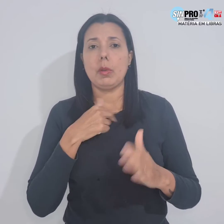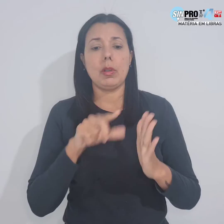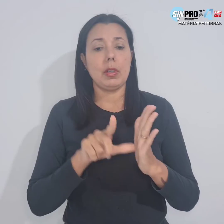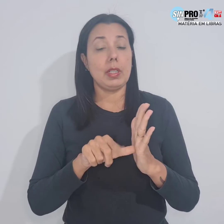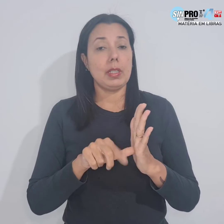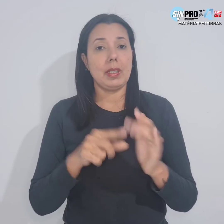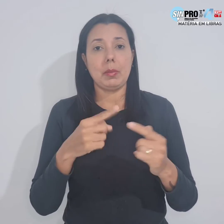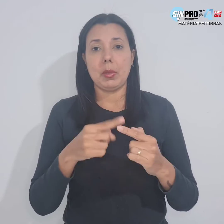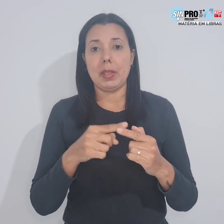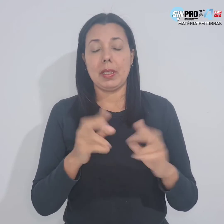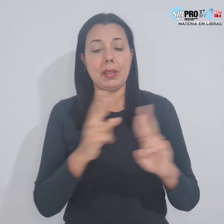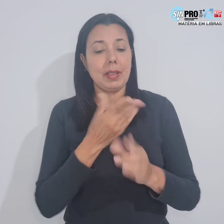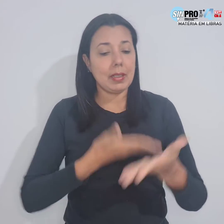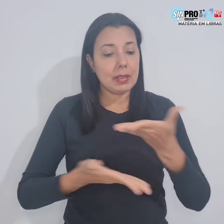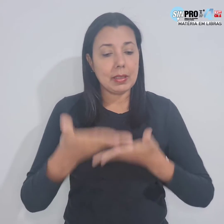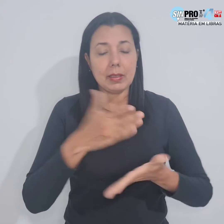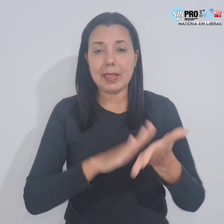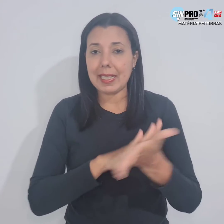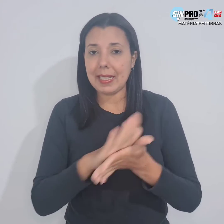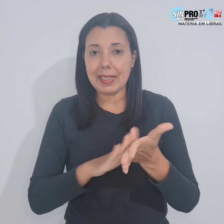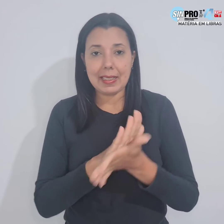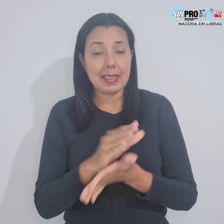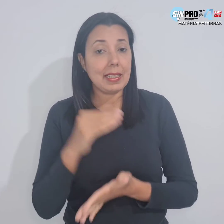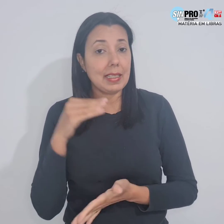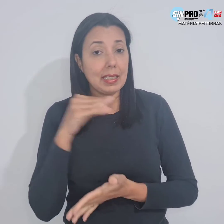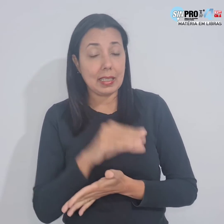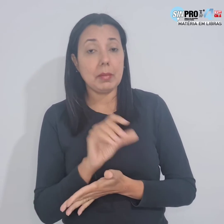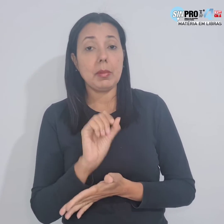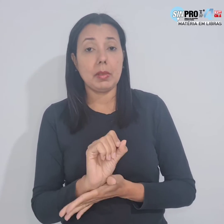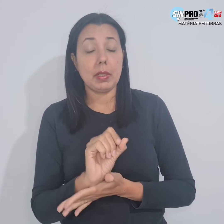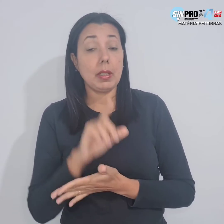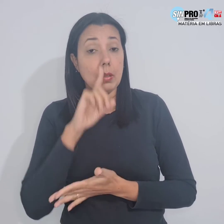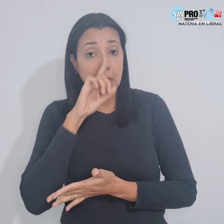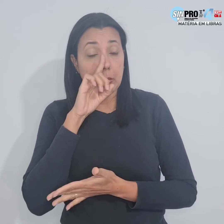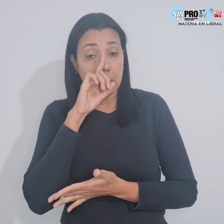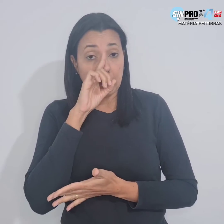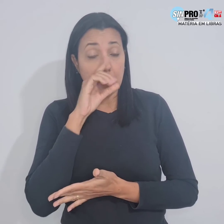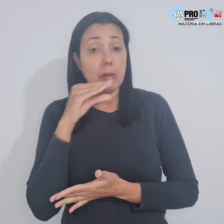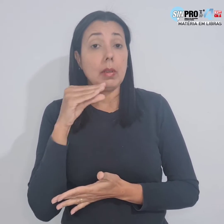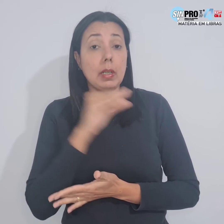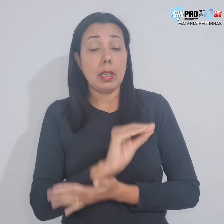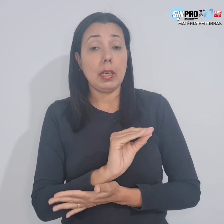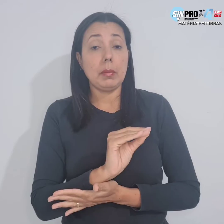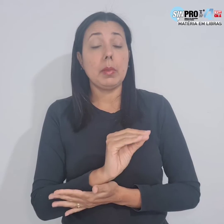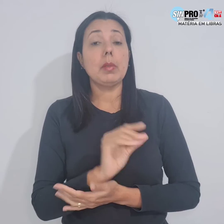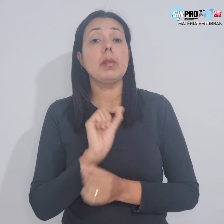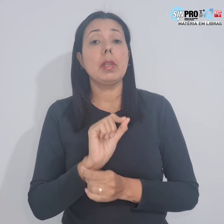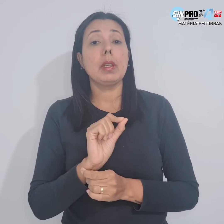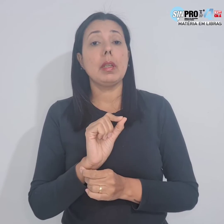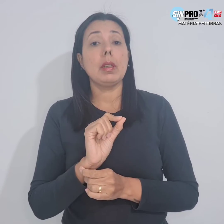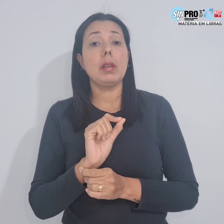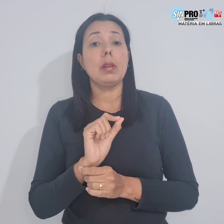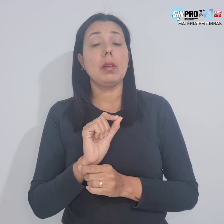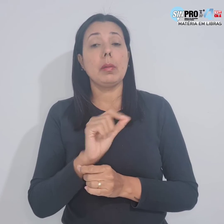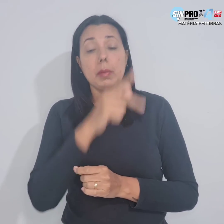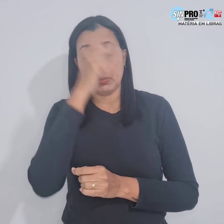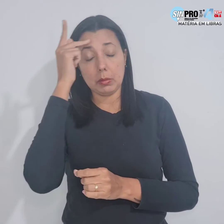porque não se vincula, de forma imediata, a risco iminente à integridade física das